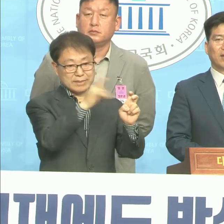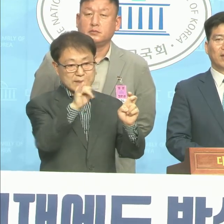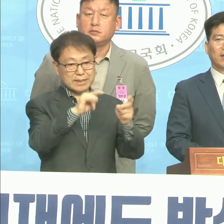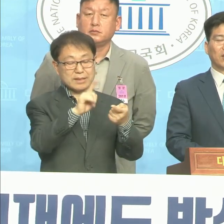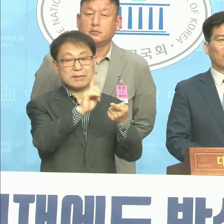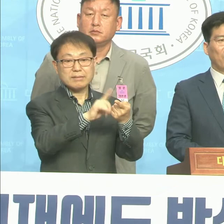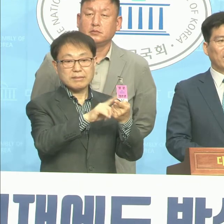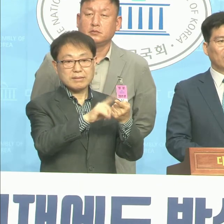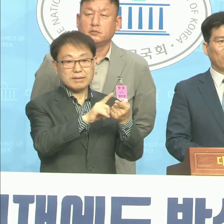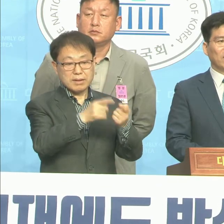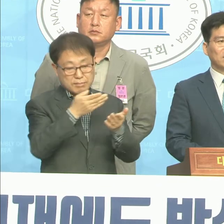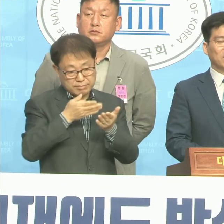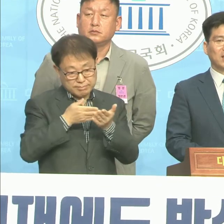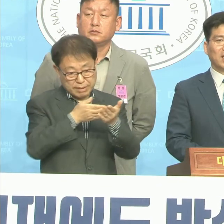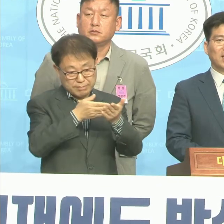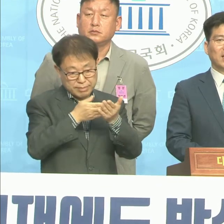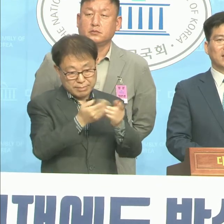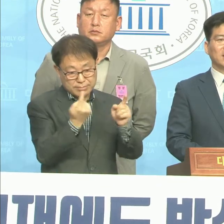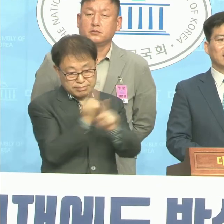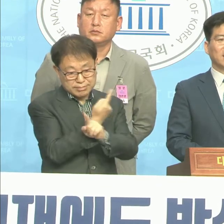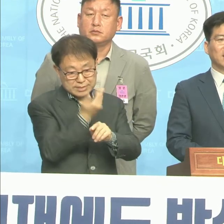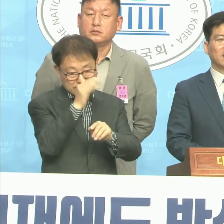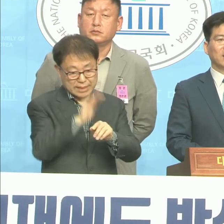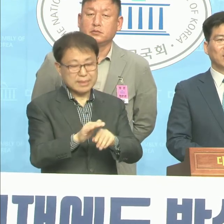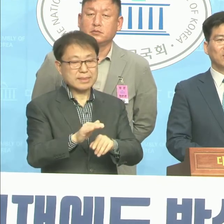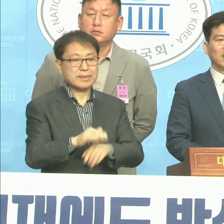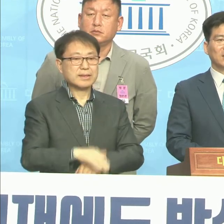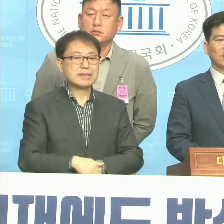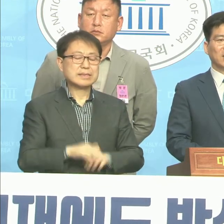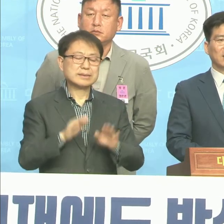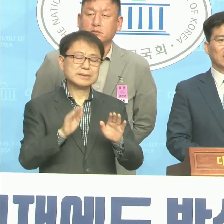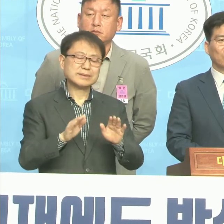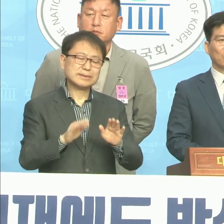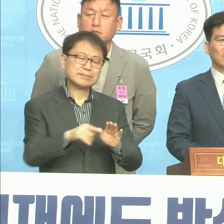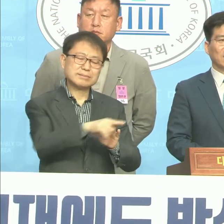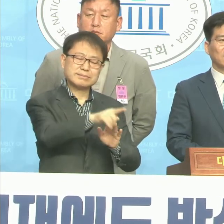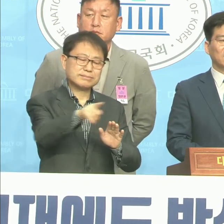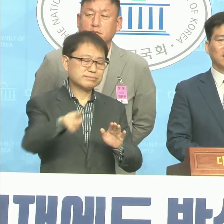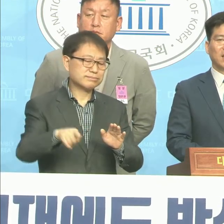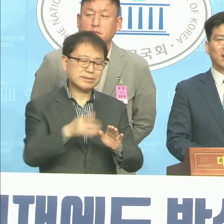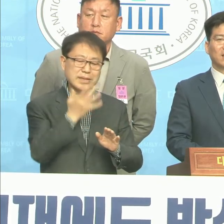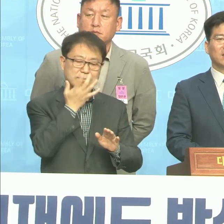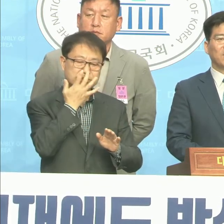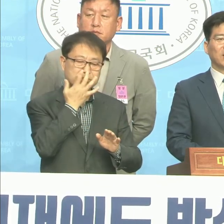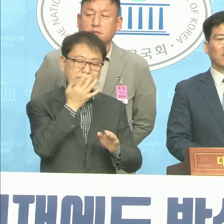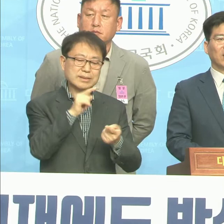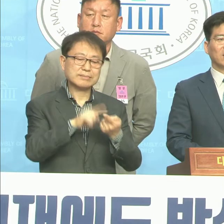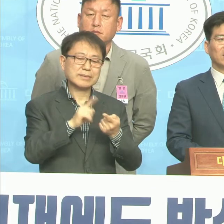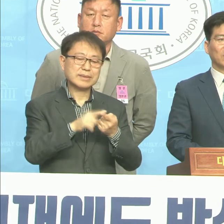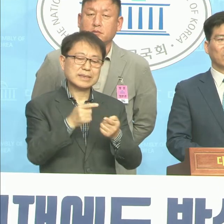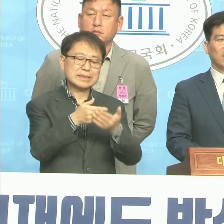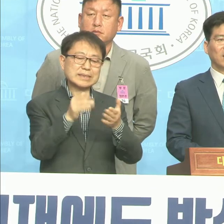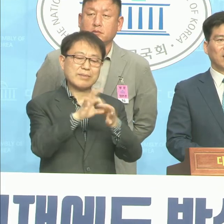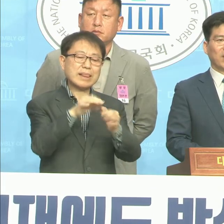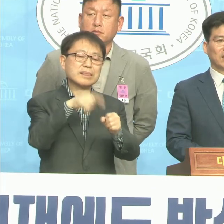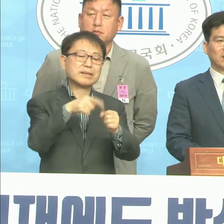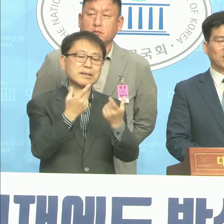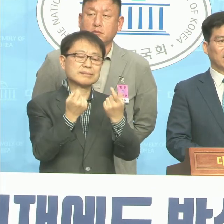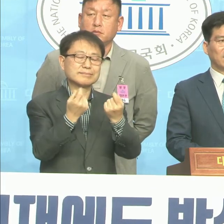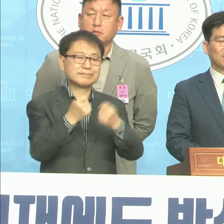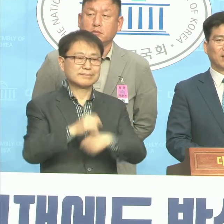여러 법안이 통과 됐지만 사실상 현장에서는 잘 작동되지 않는 그림의 떡 같은 제도들이